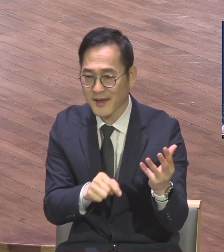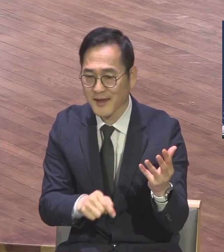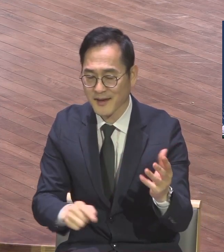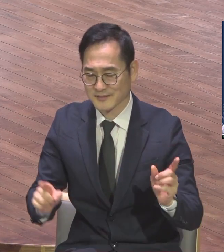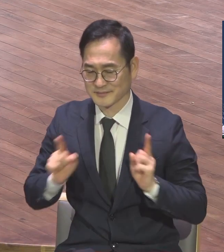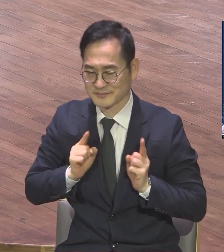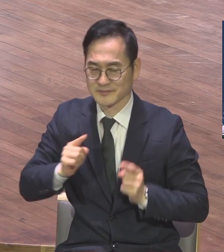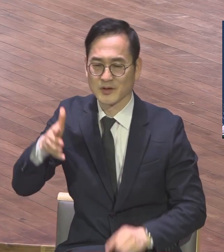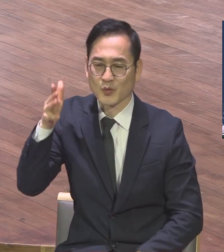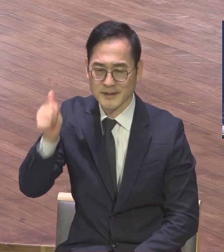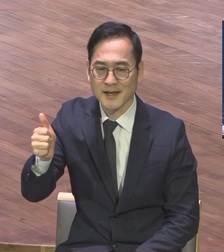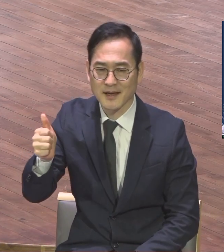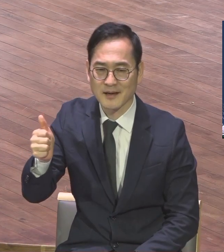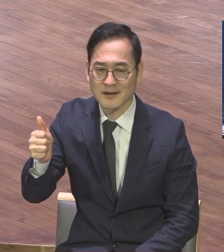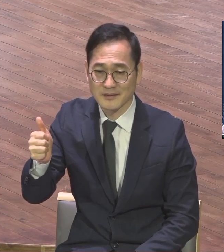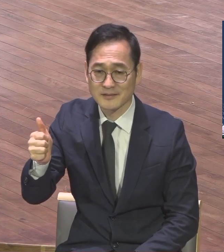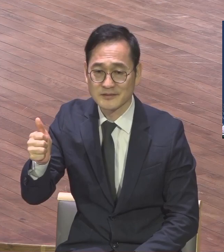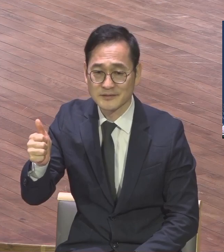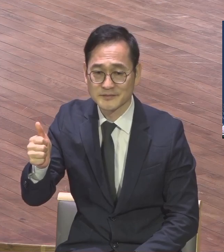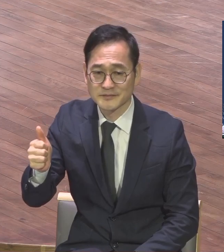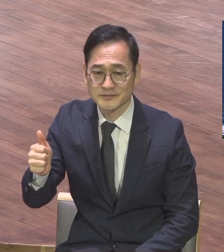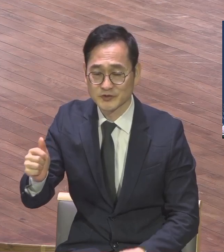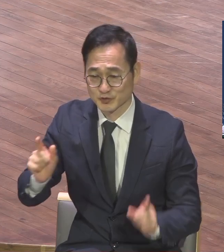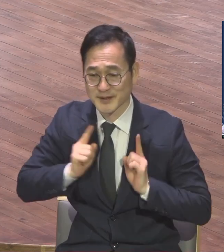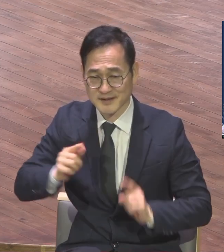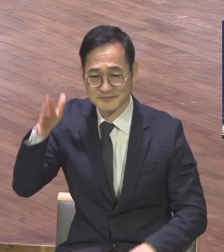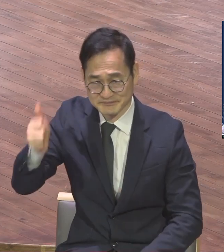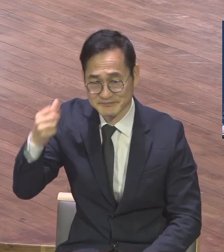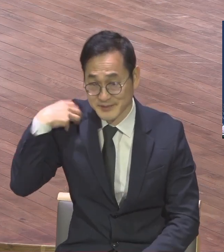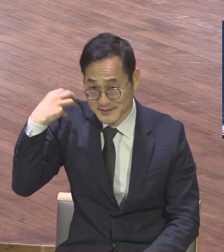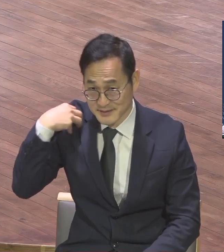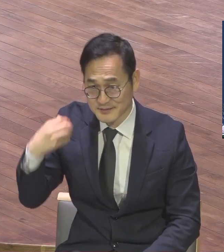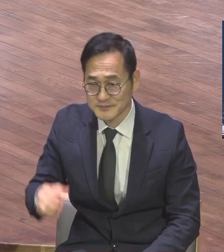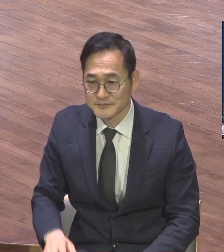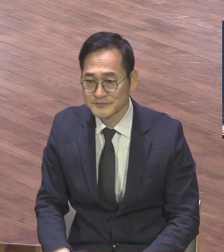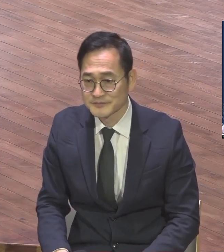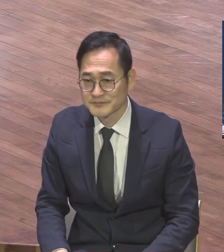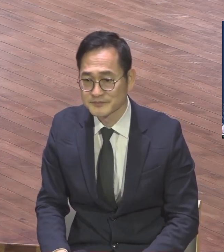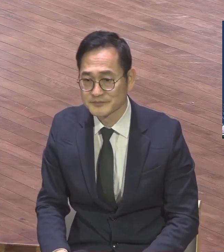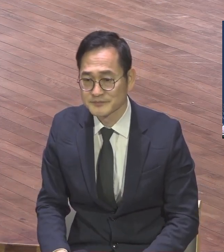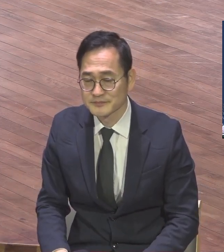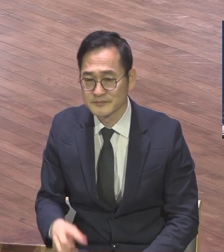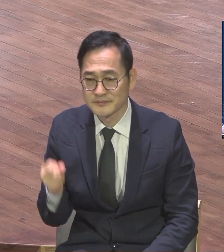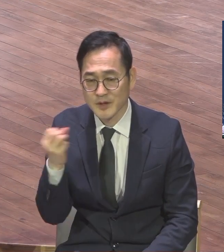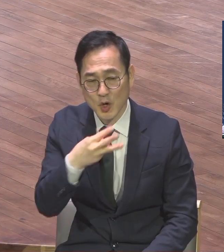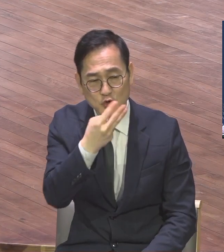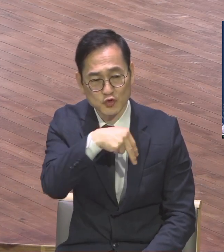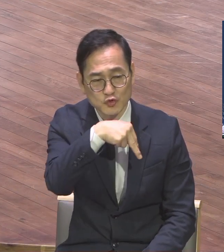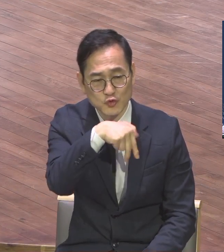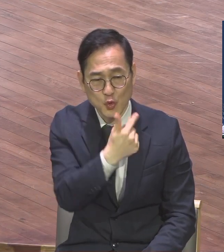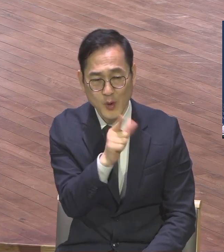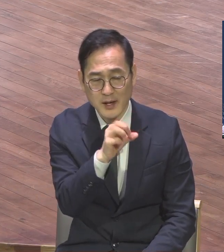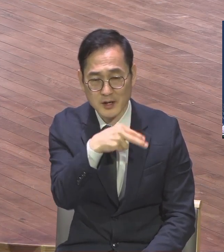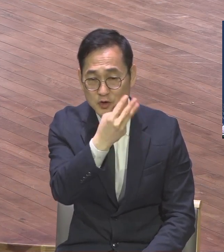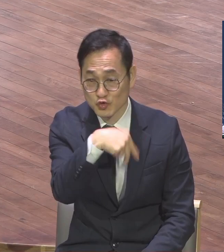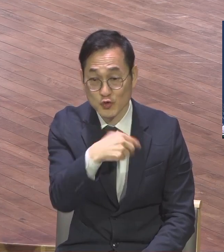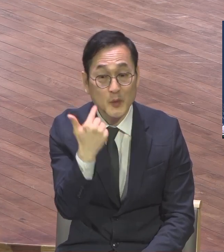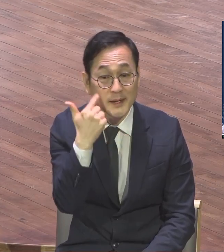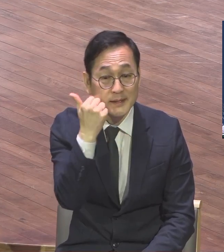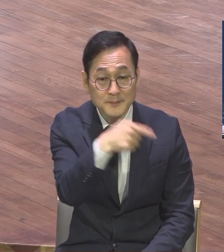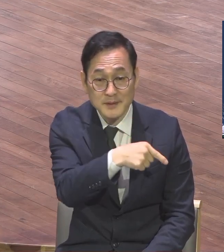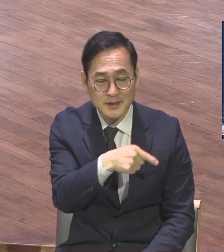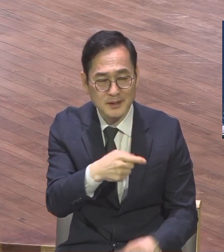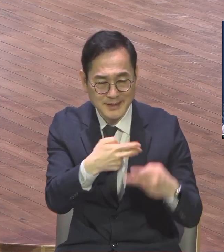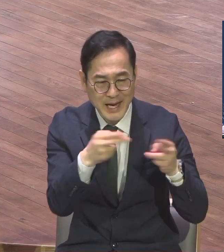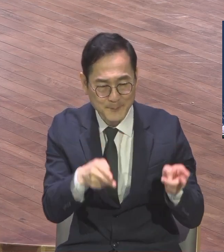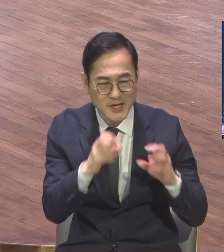쌍두마차를 이끄는 지도자 중에 한 분이십니다. 우리 전도자 유광수 목사님의 다락방